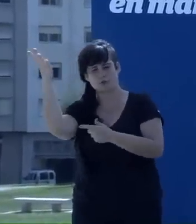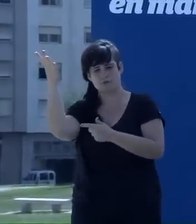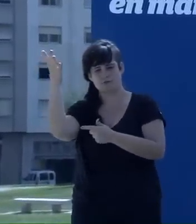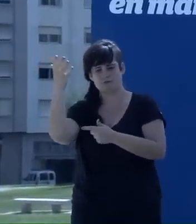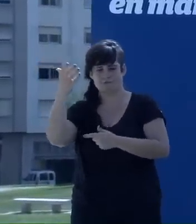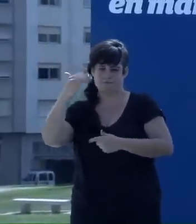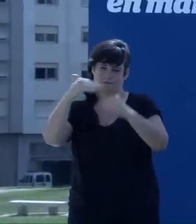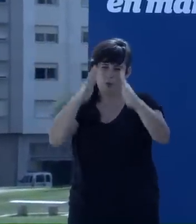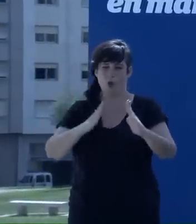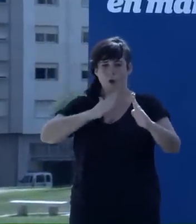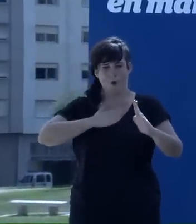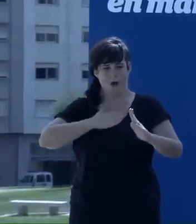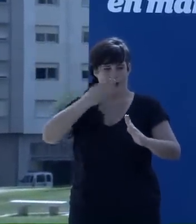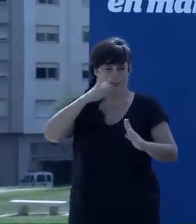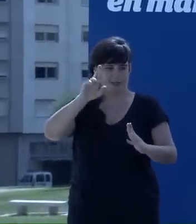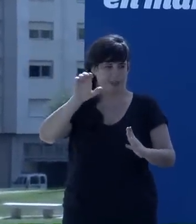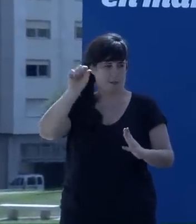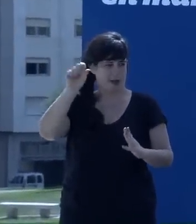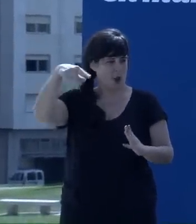non sei se estaría